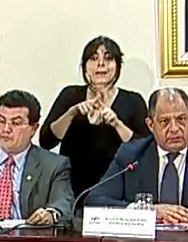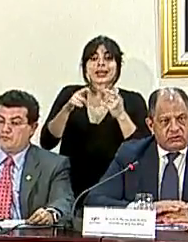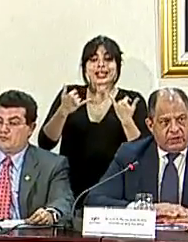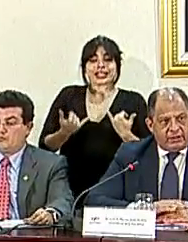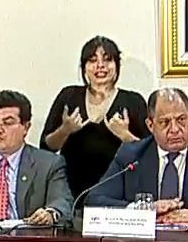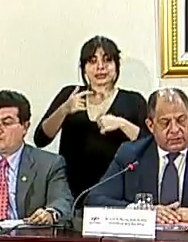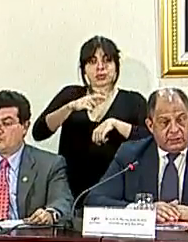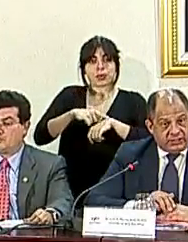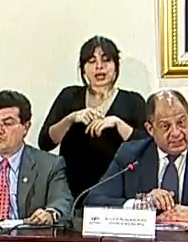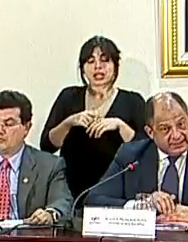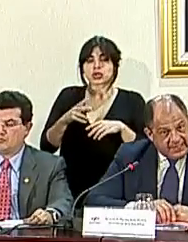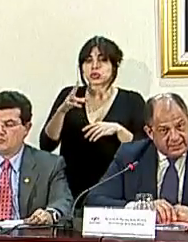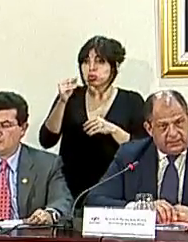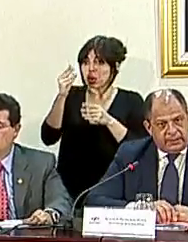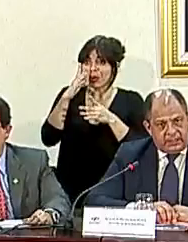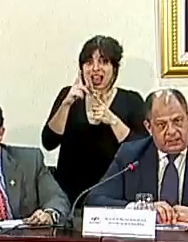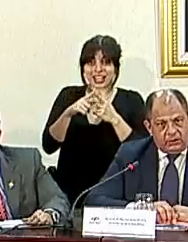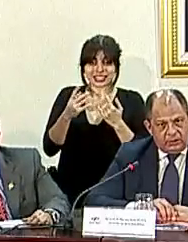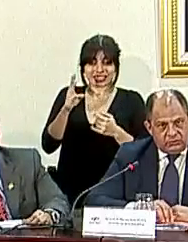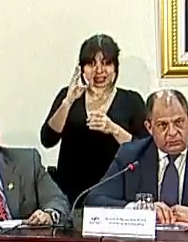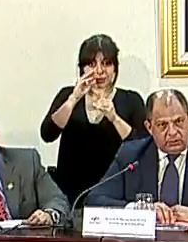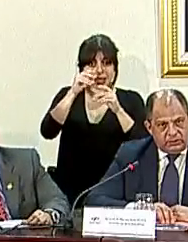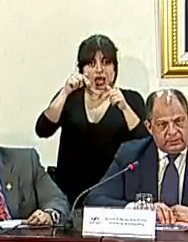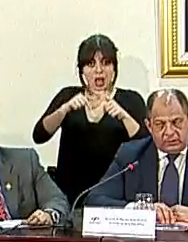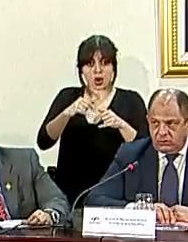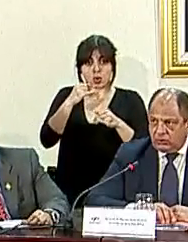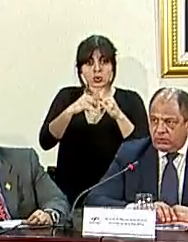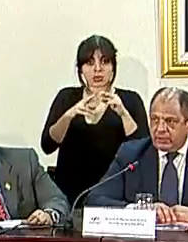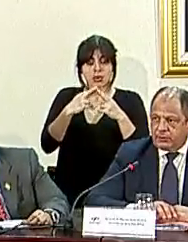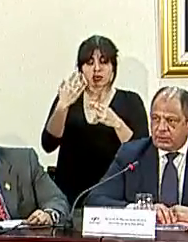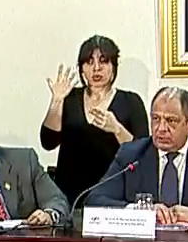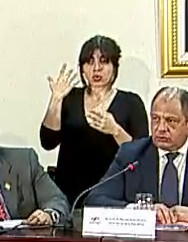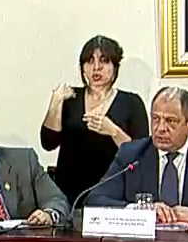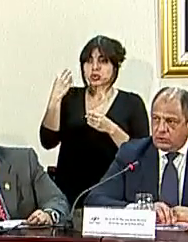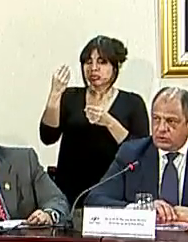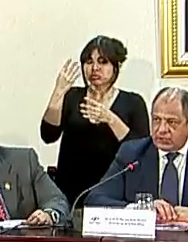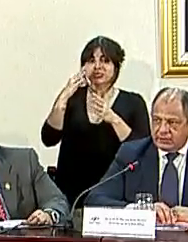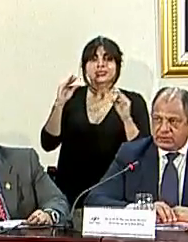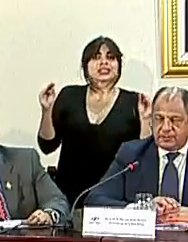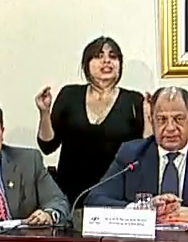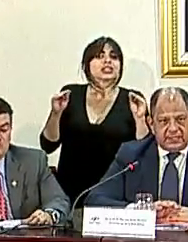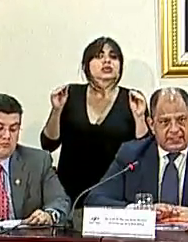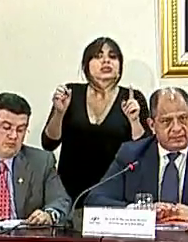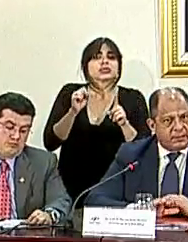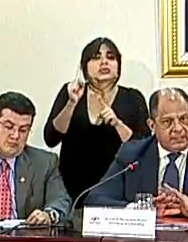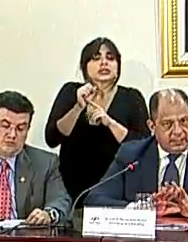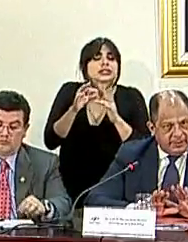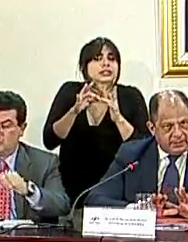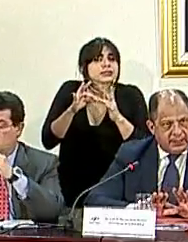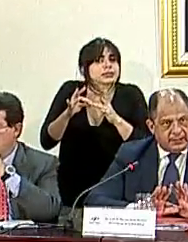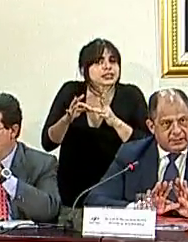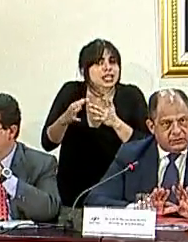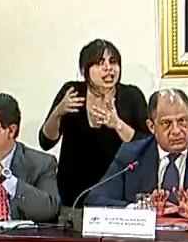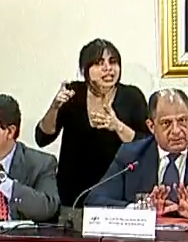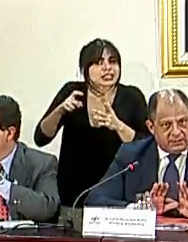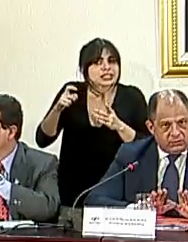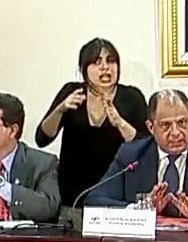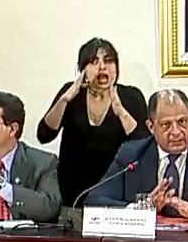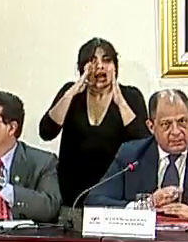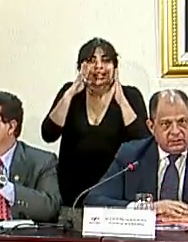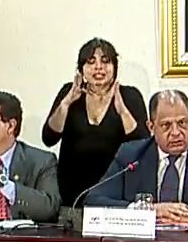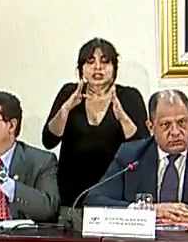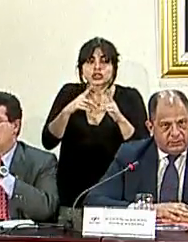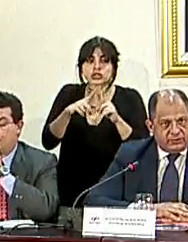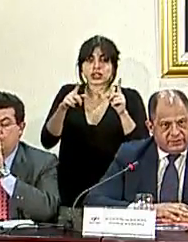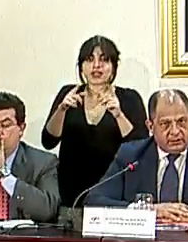estos momentos no hay reportados, hasta las 6 de la mañana de hoy, que tuvimos la última reunión, no hay reportados ningunos casos especiales que ameriten atención